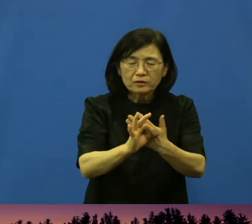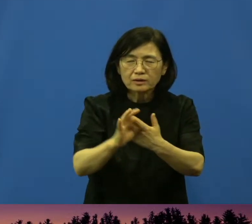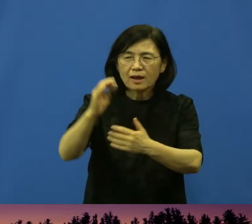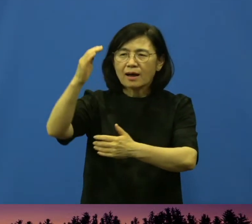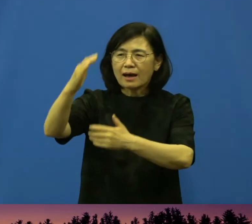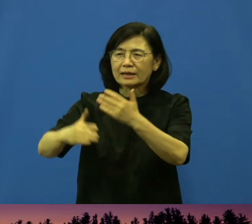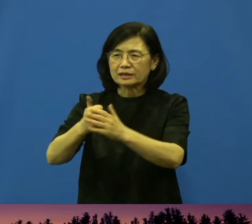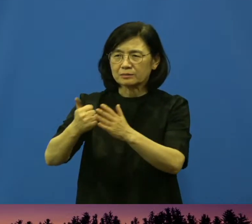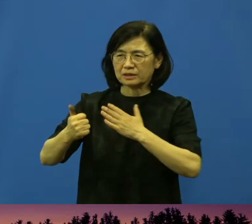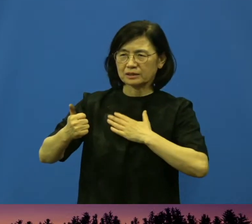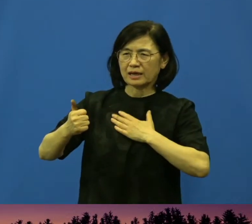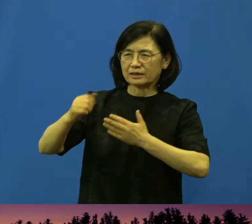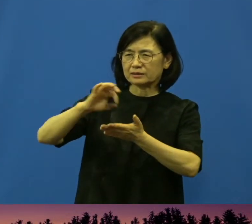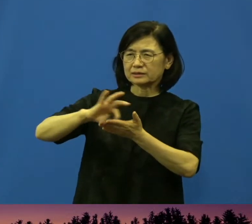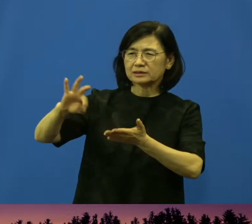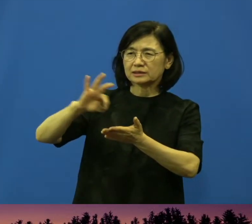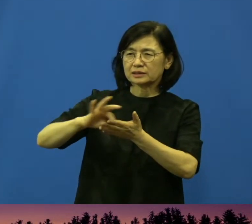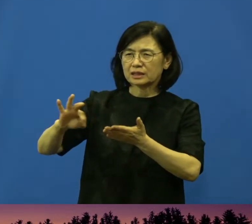그러나 정반대예요.